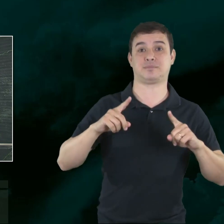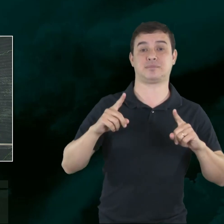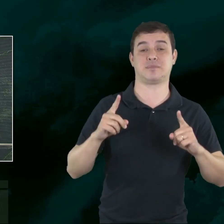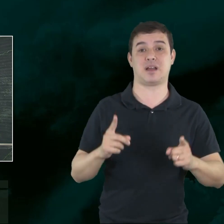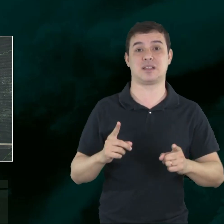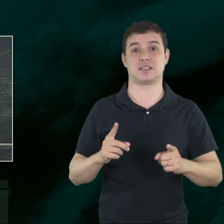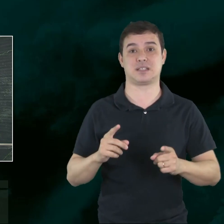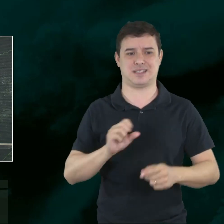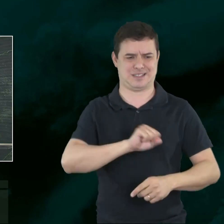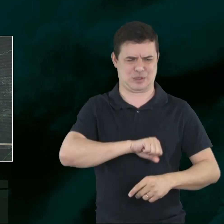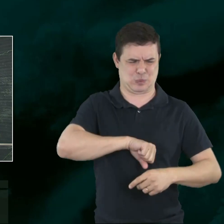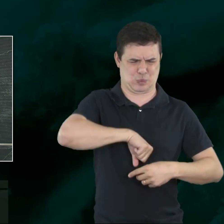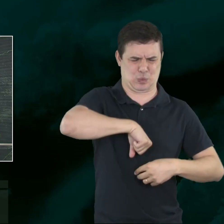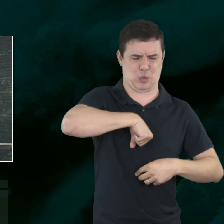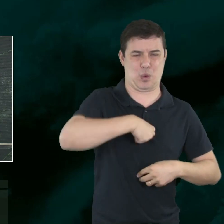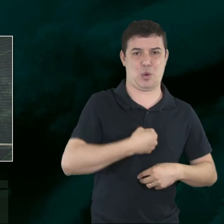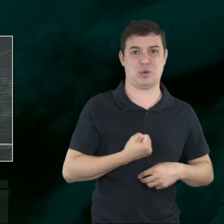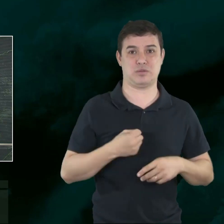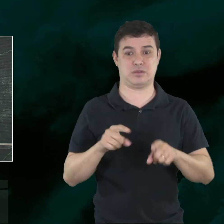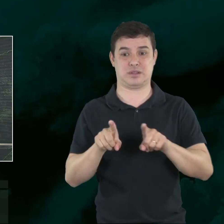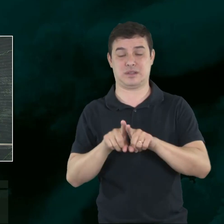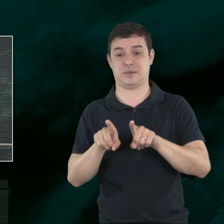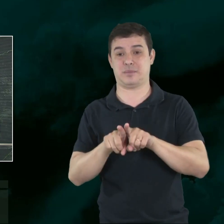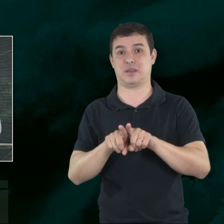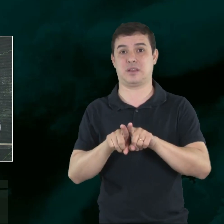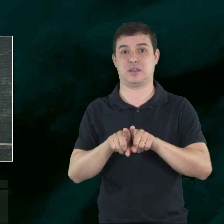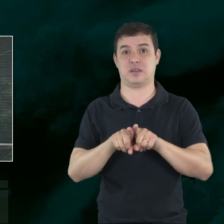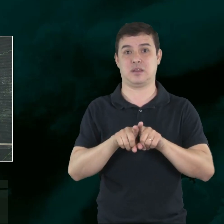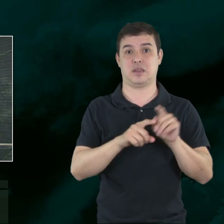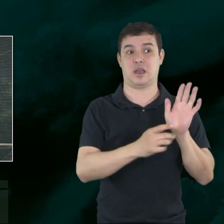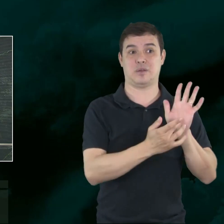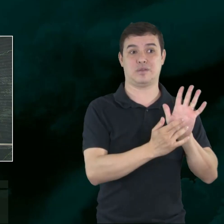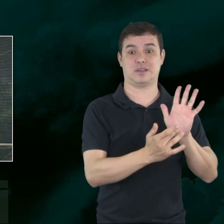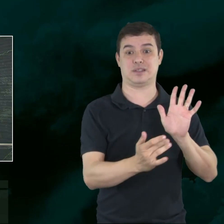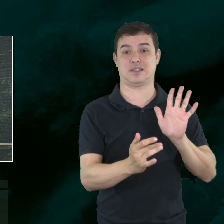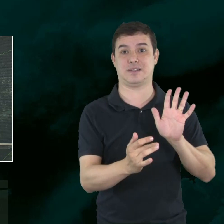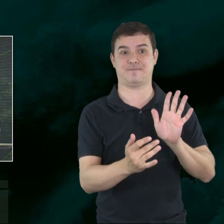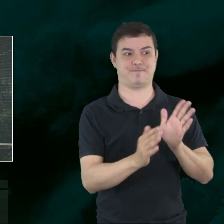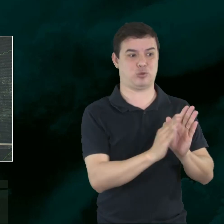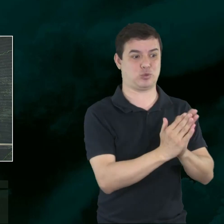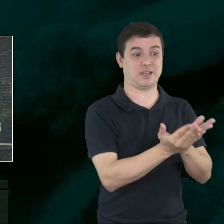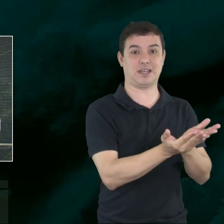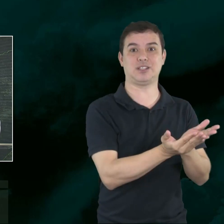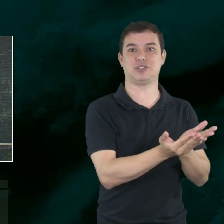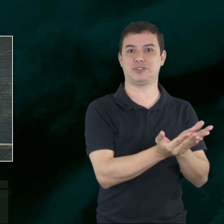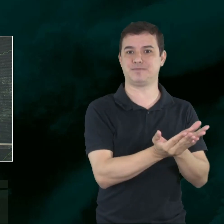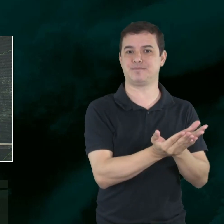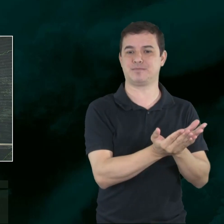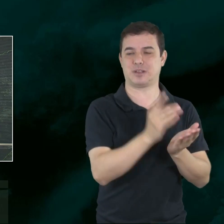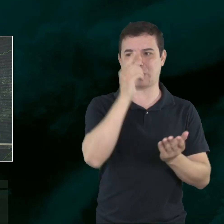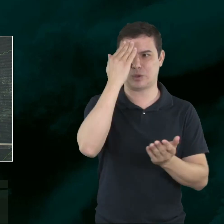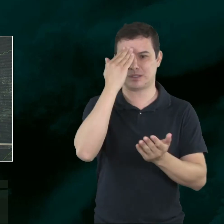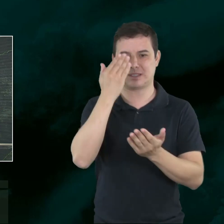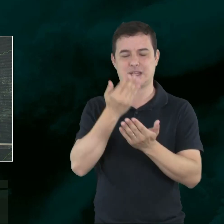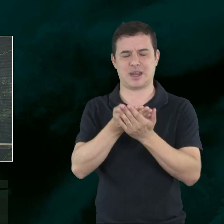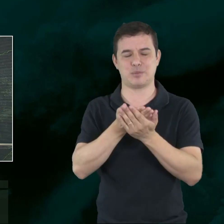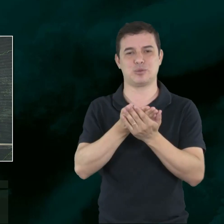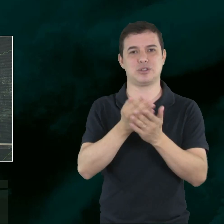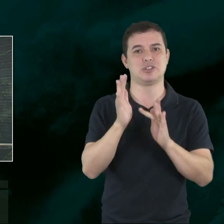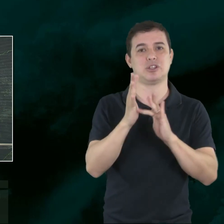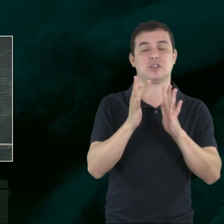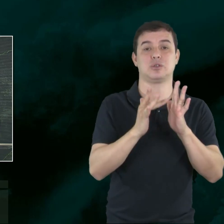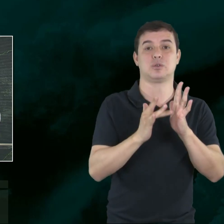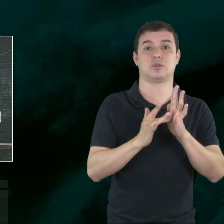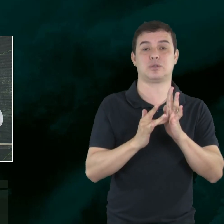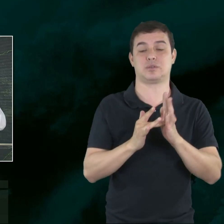esse ódio também vai refletir nos cristãos, né, em nós que cremos no Senhor Jesus. Nesse